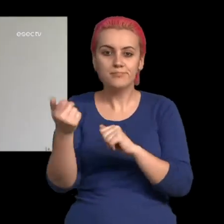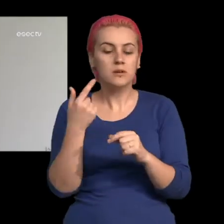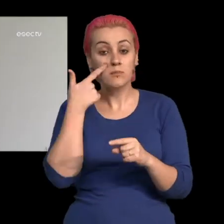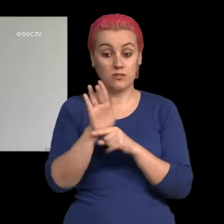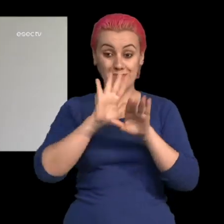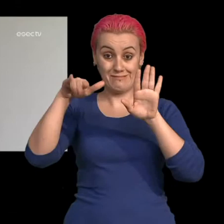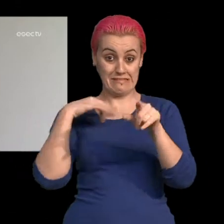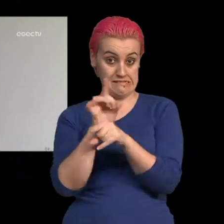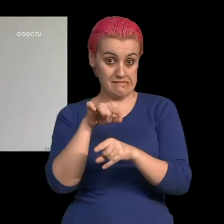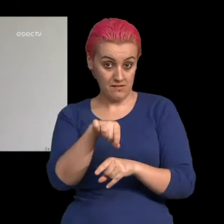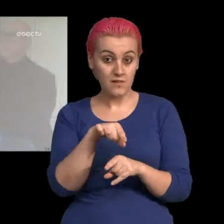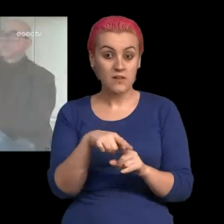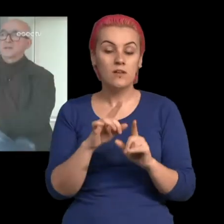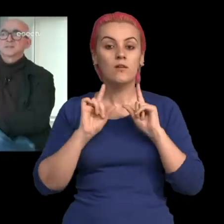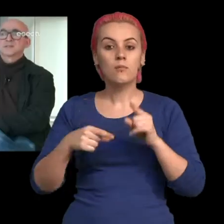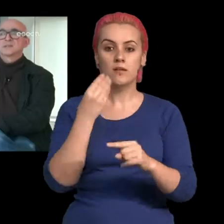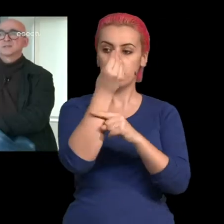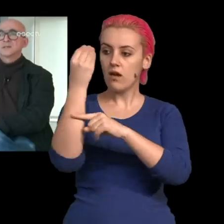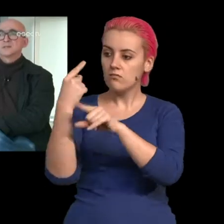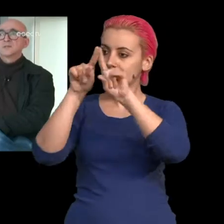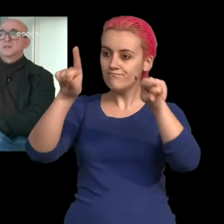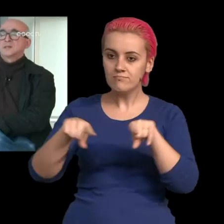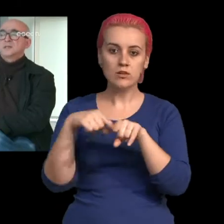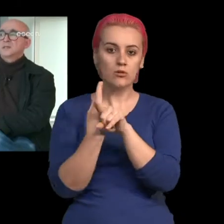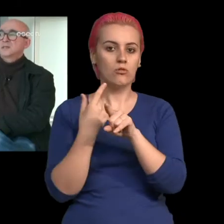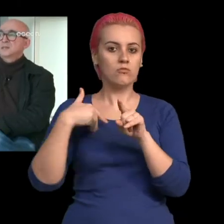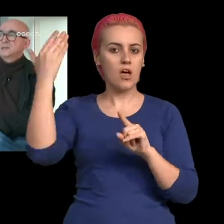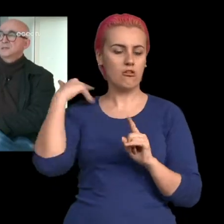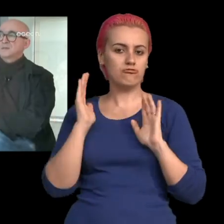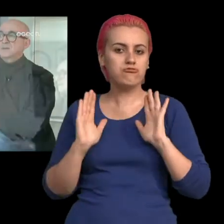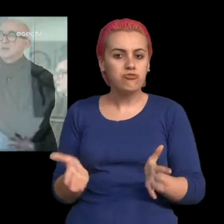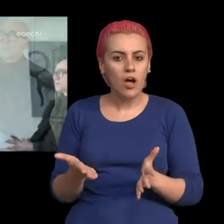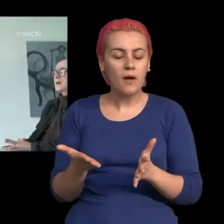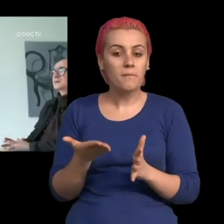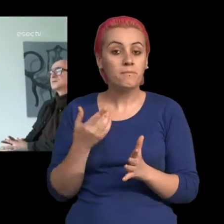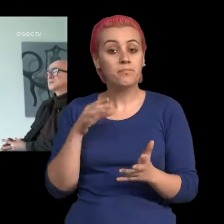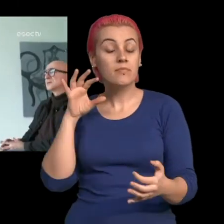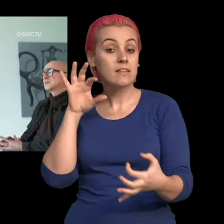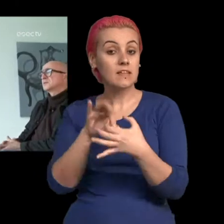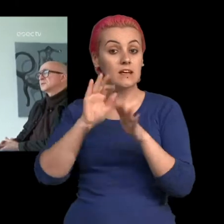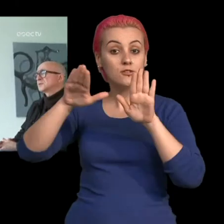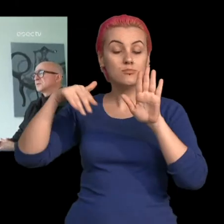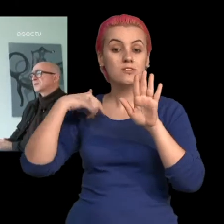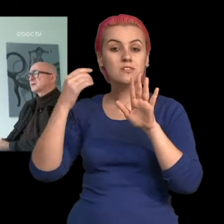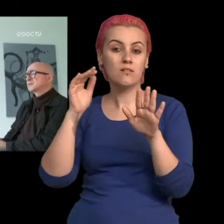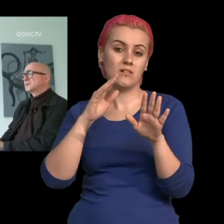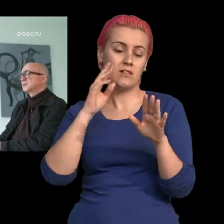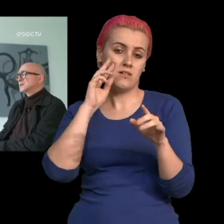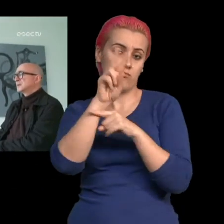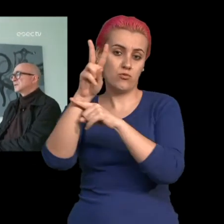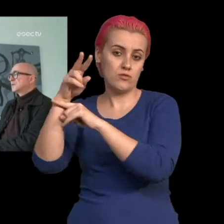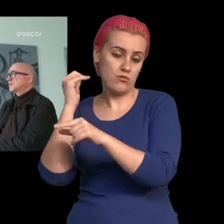Por exemplo, esta exposição parte de peças que já existiam e que eram parte de uma exposição que eu fiz no Museu Grão